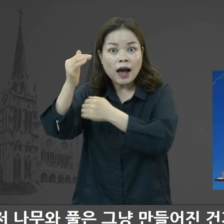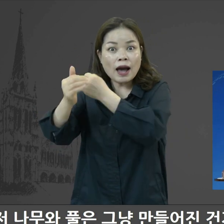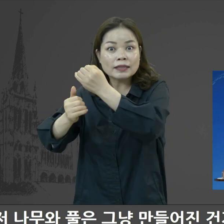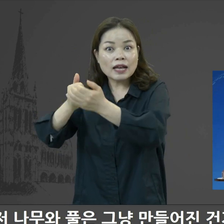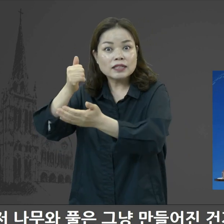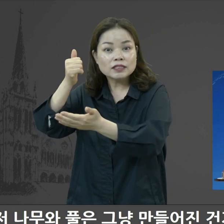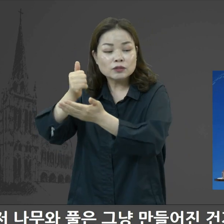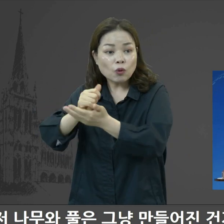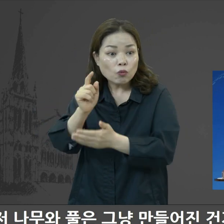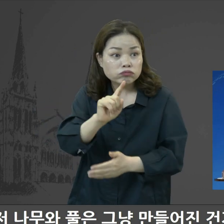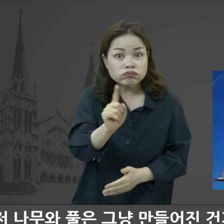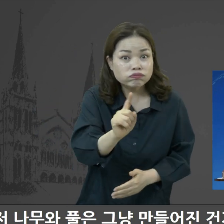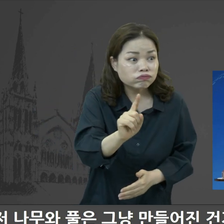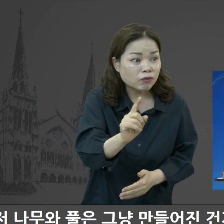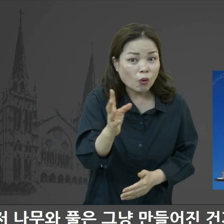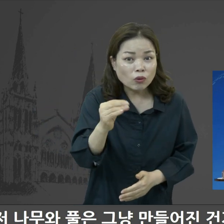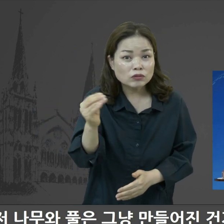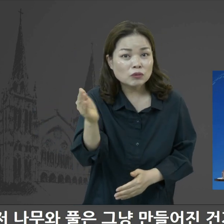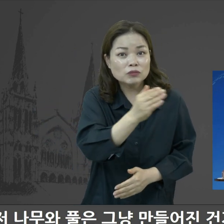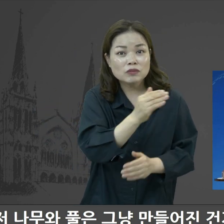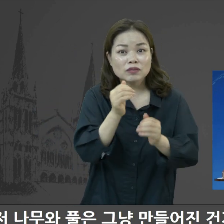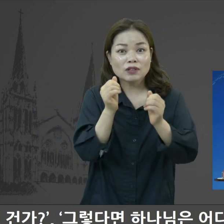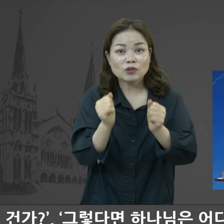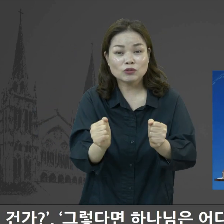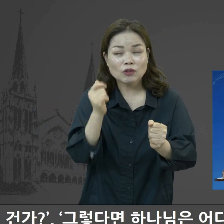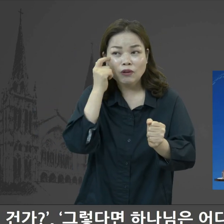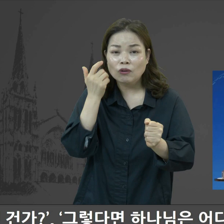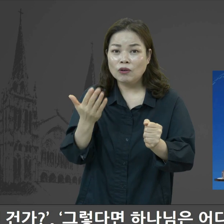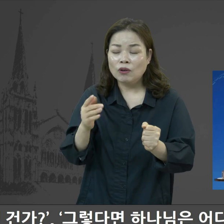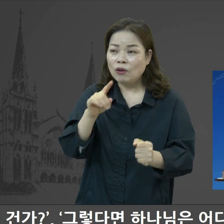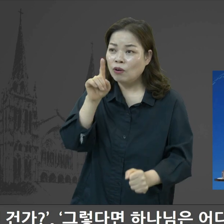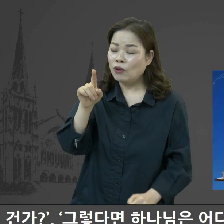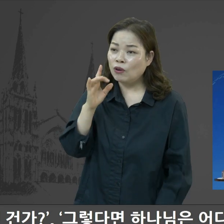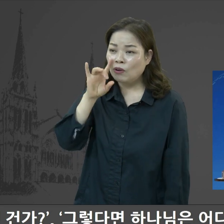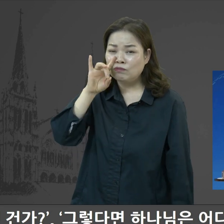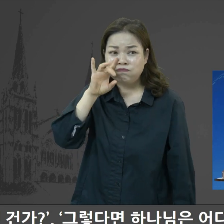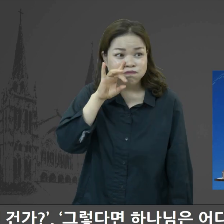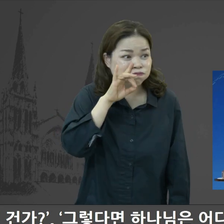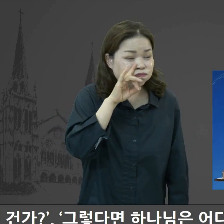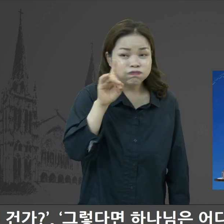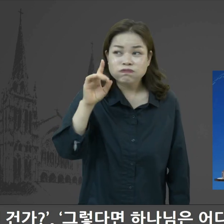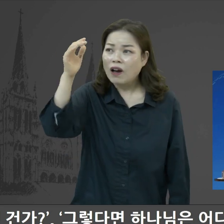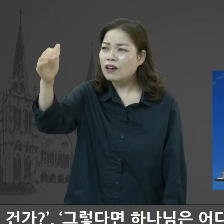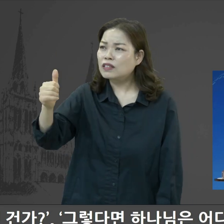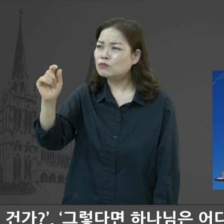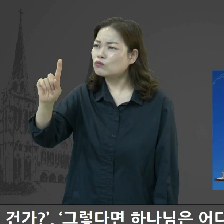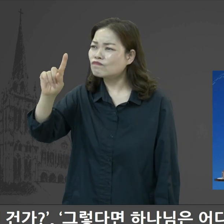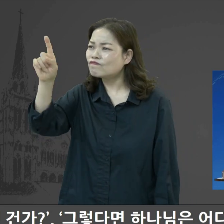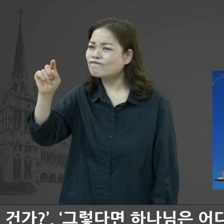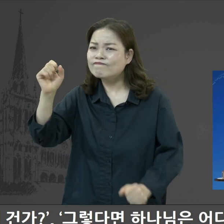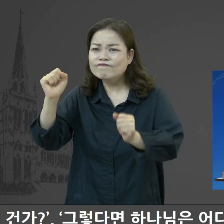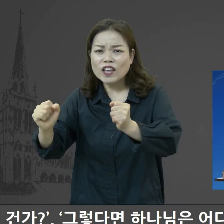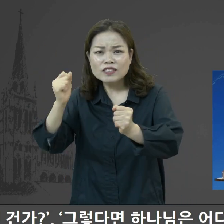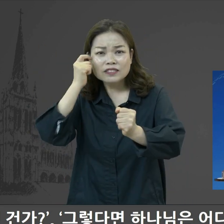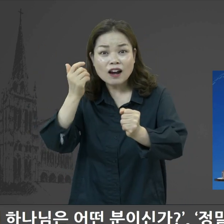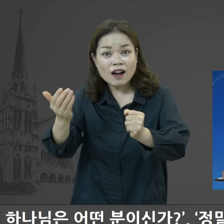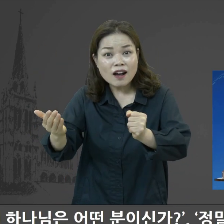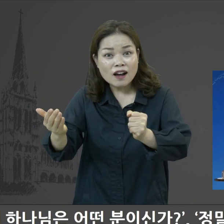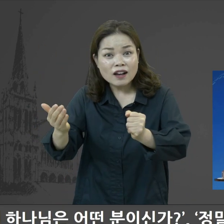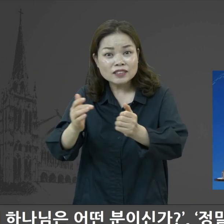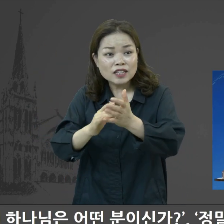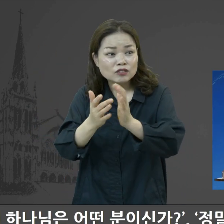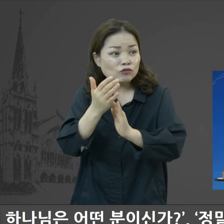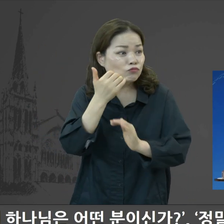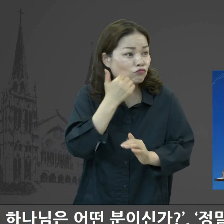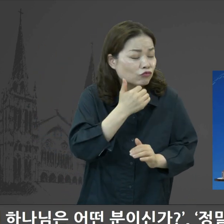하나님은 어디서 언제부터 계셨던 거고 도대체 하나님은 어떤 분이신가? 정말 하나님은 계신 건가?